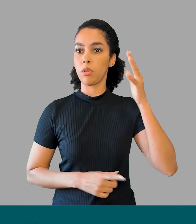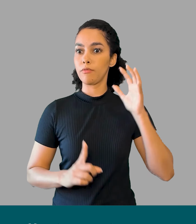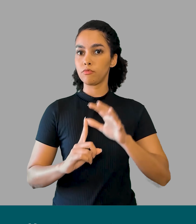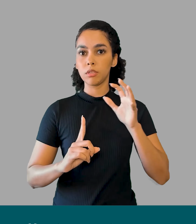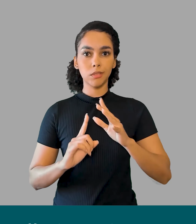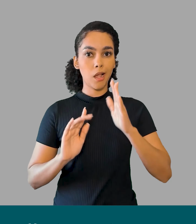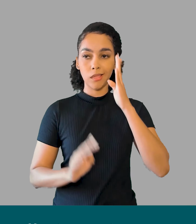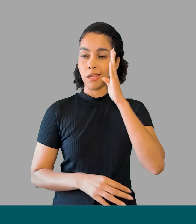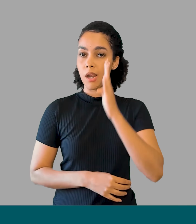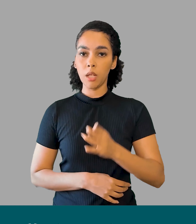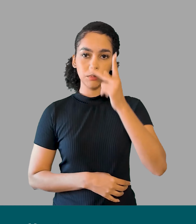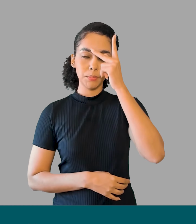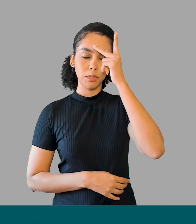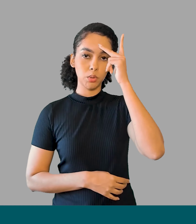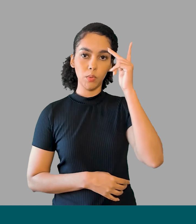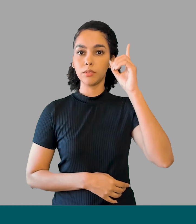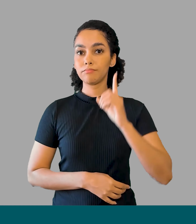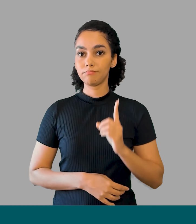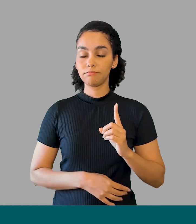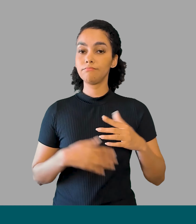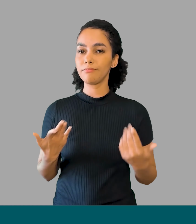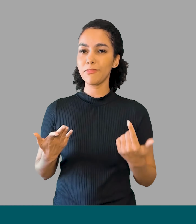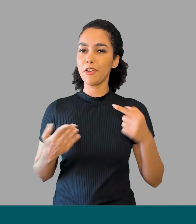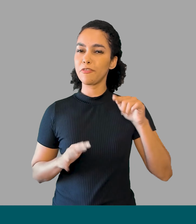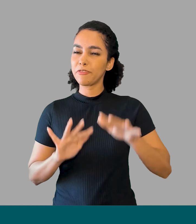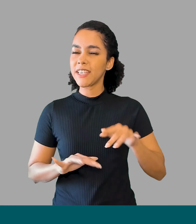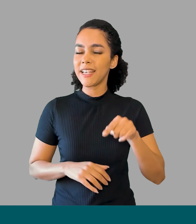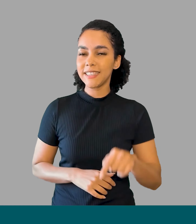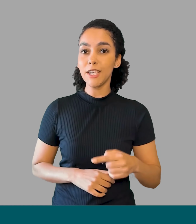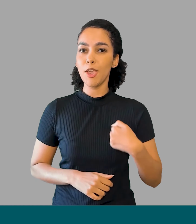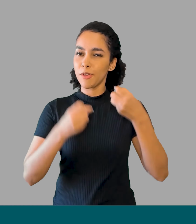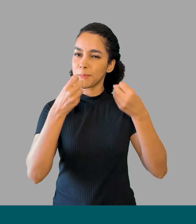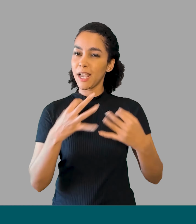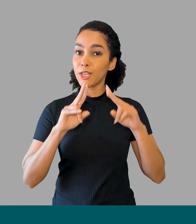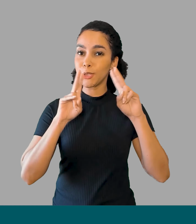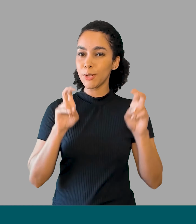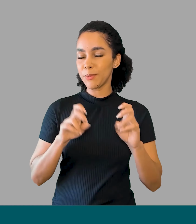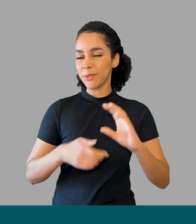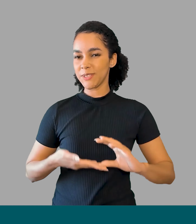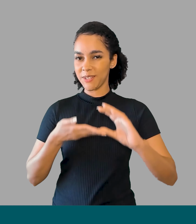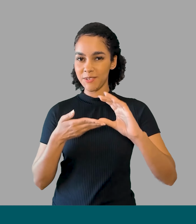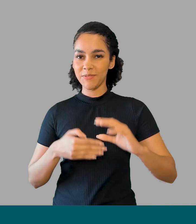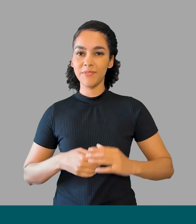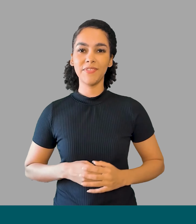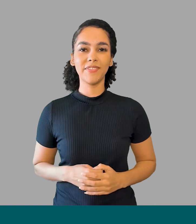impactam diretamente as pessoas com deficiência. Então, fiquem por aqui que eu vou contar tudo para vocês sobre o Conselho.